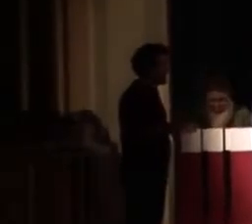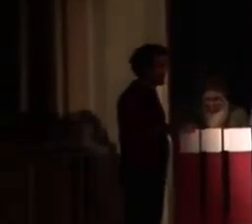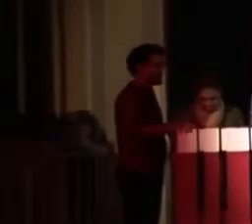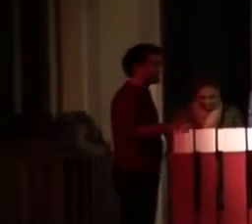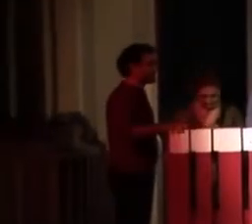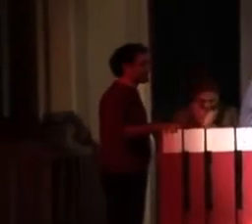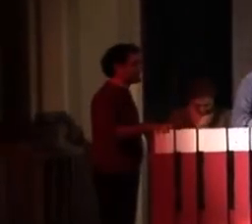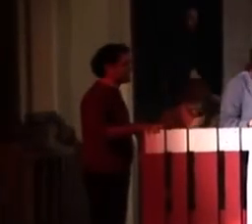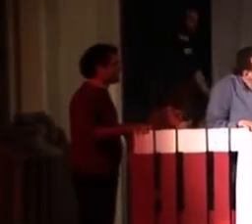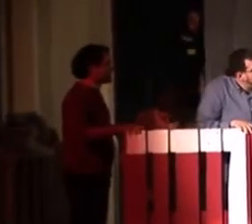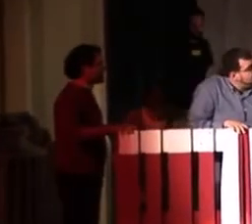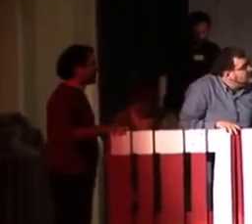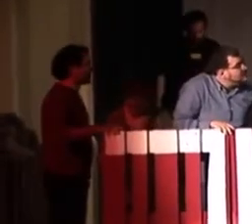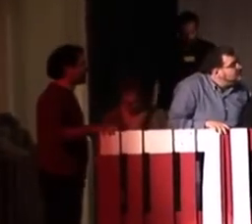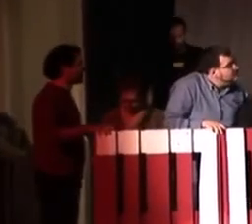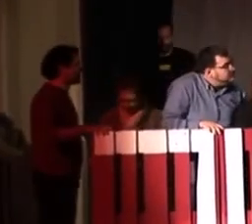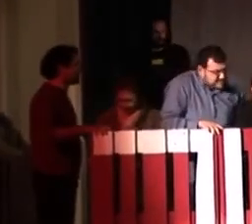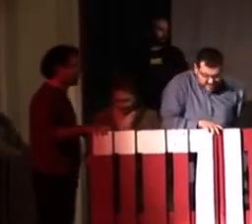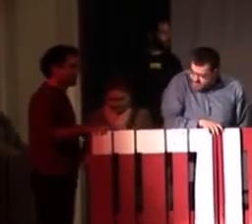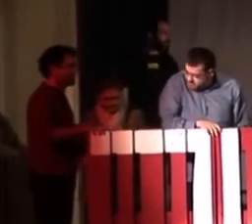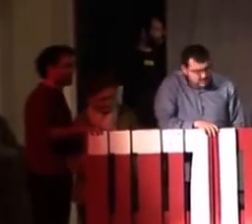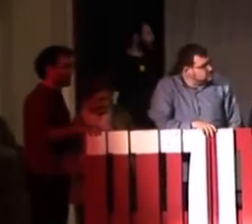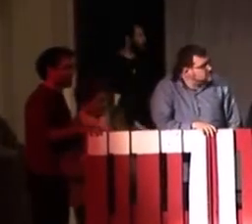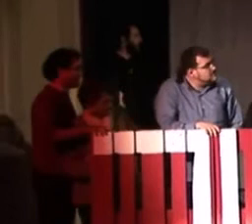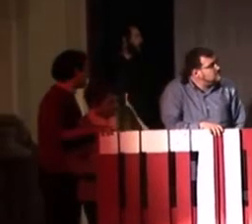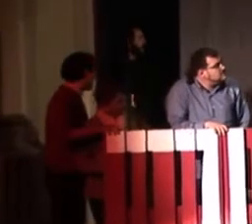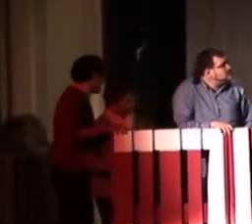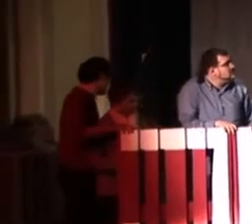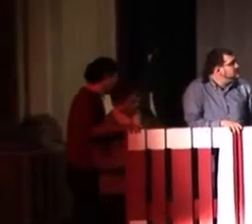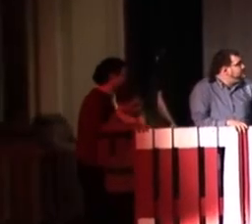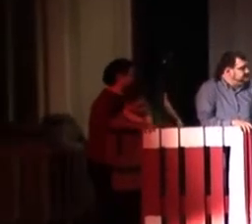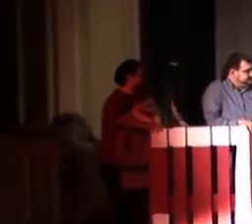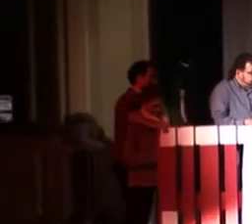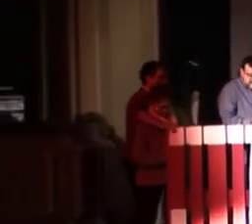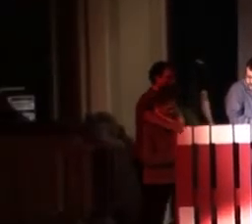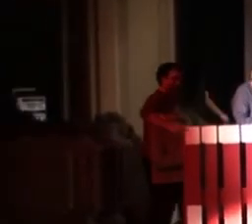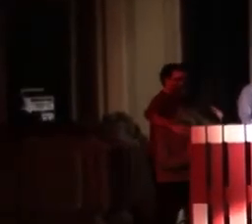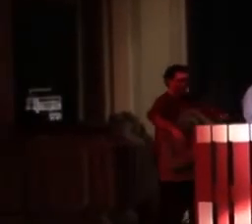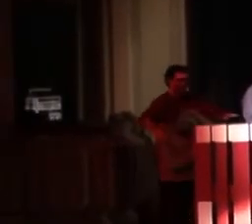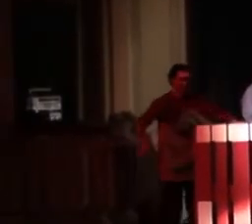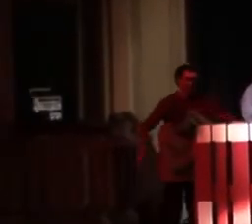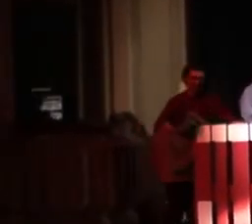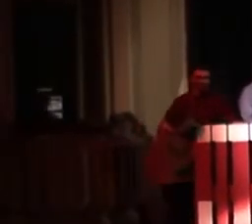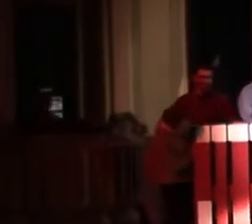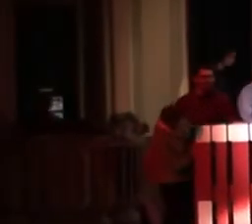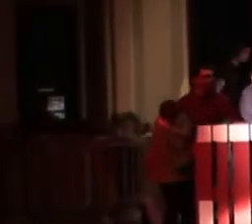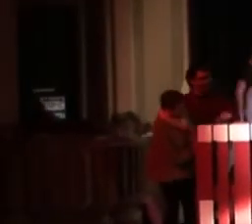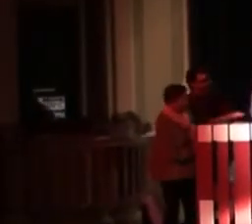junteu-vos, perquè faci camí, perquè faci camí, perquè faci camí, junteu-vos.